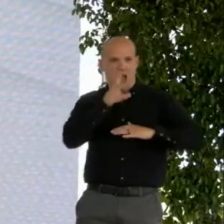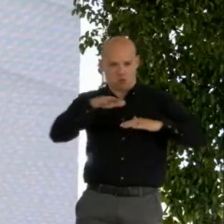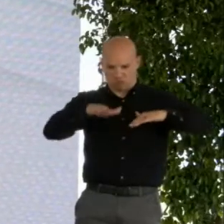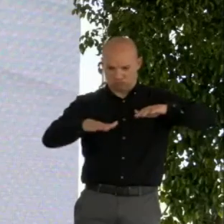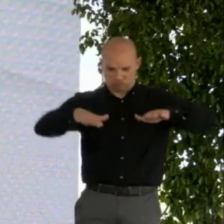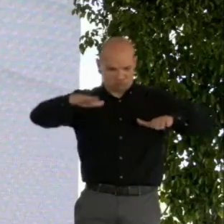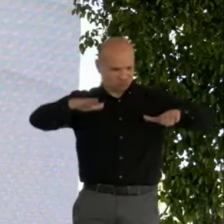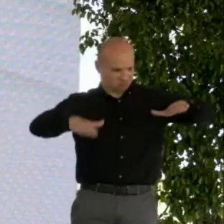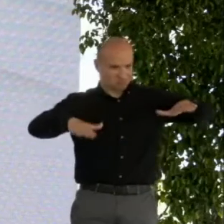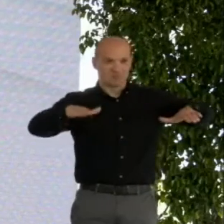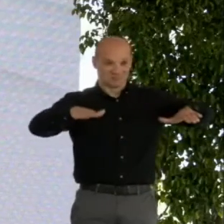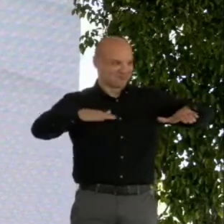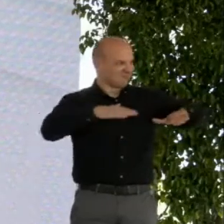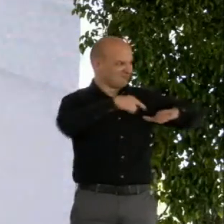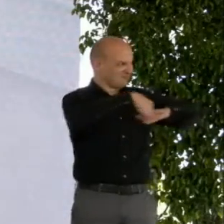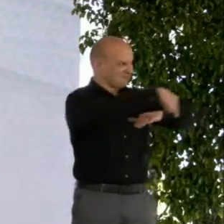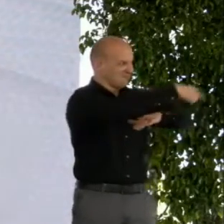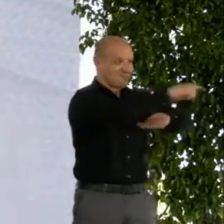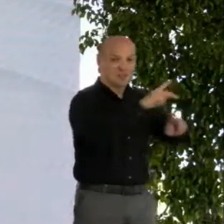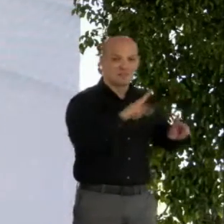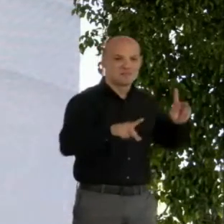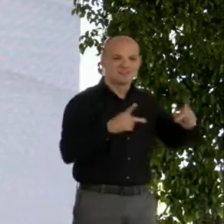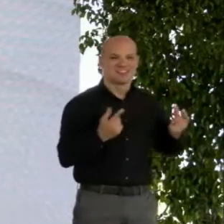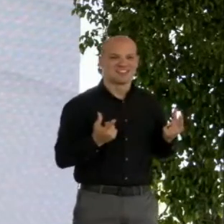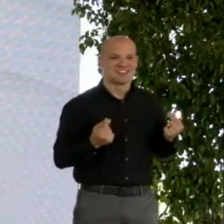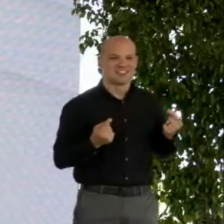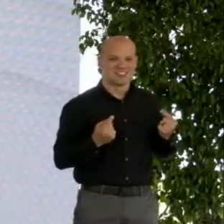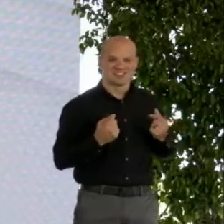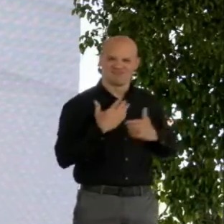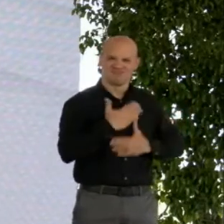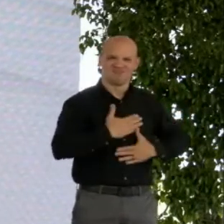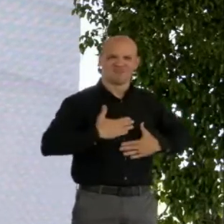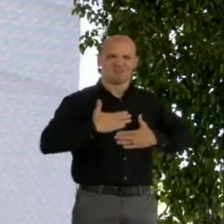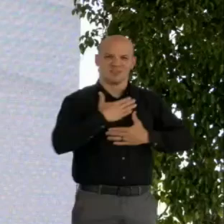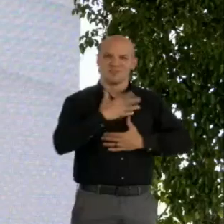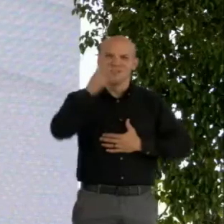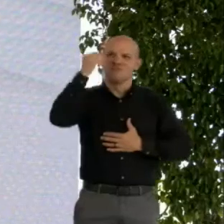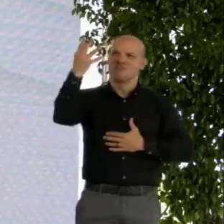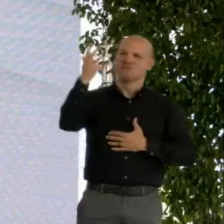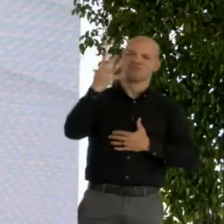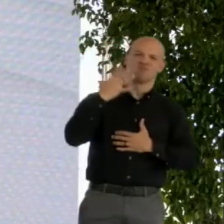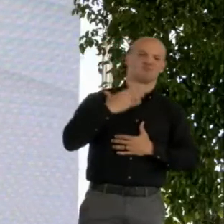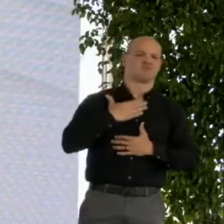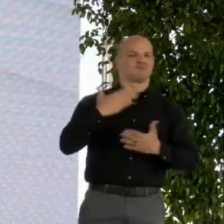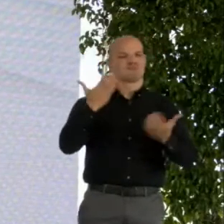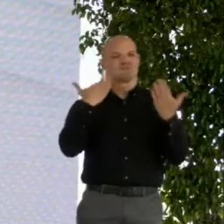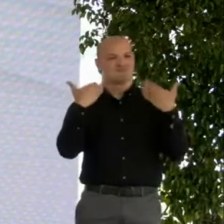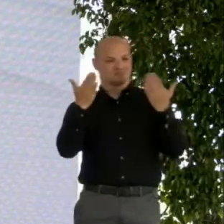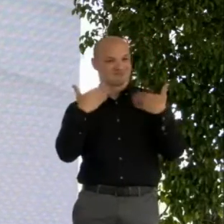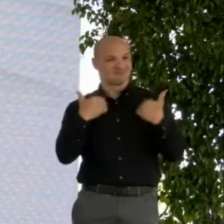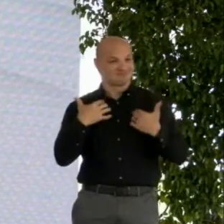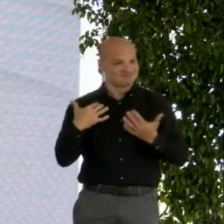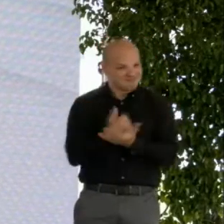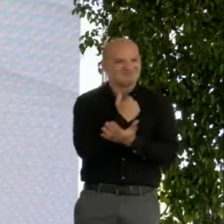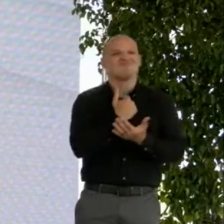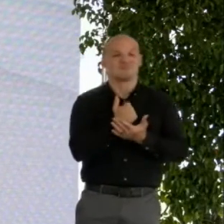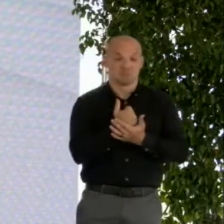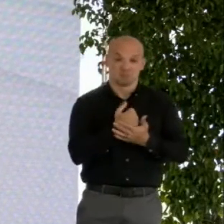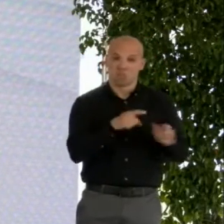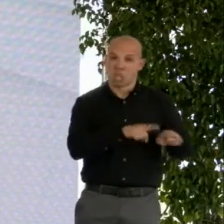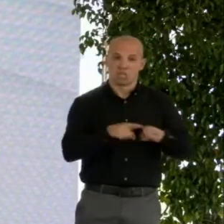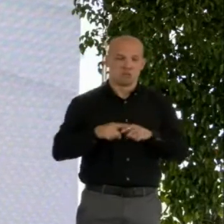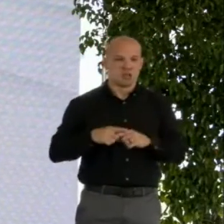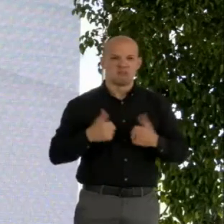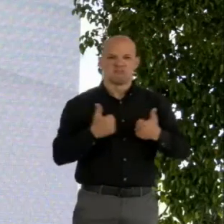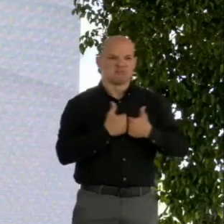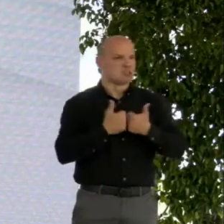de la bahía en las que las personas podrán disfrutar de nuestro clima tropical y playero y realizar actividades deportivas como